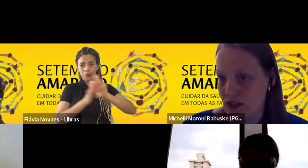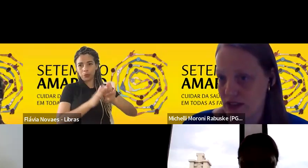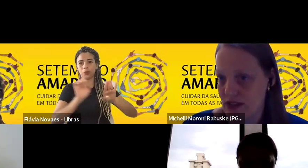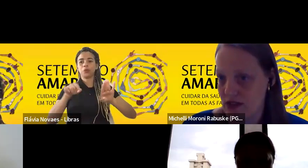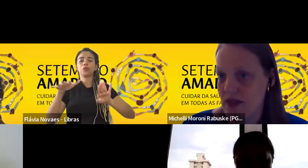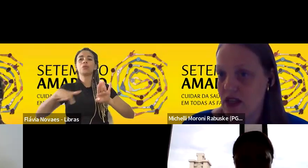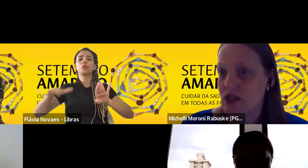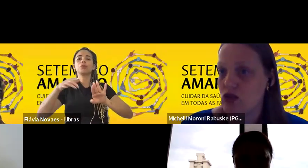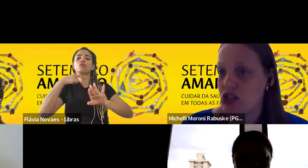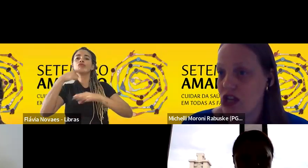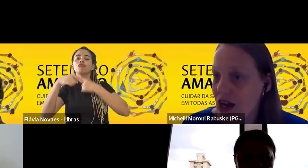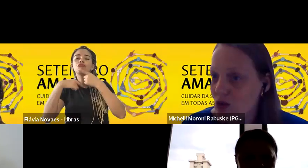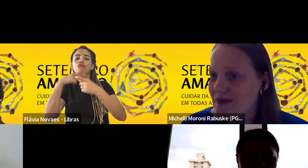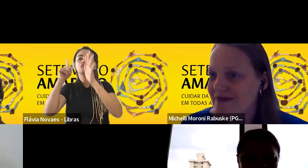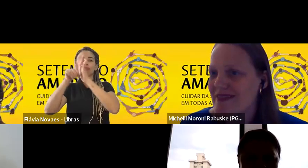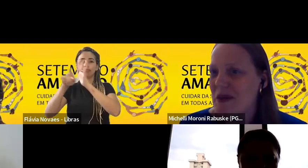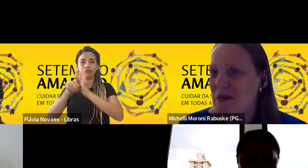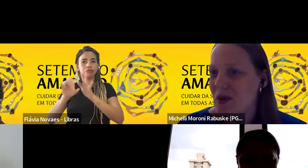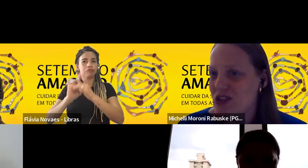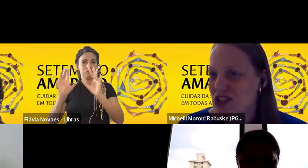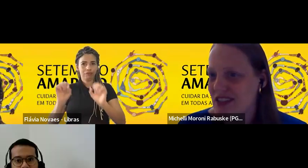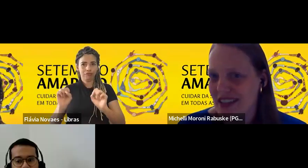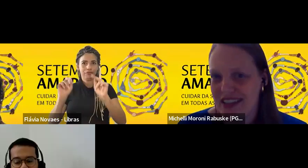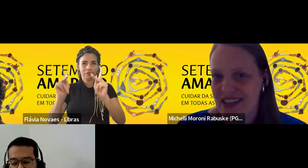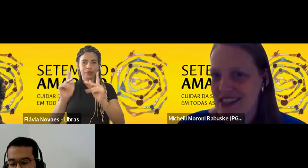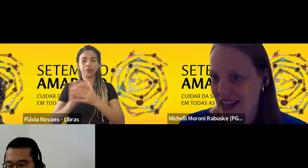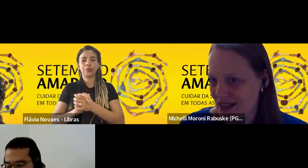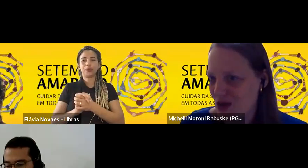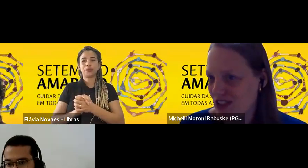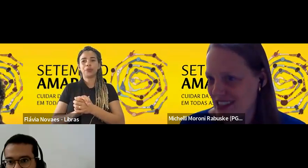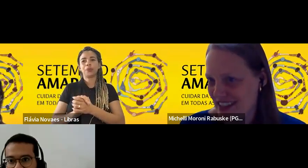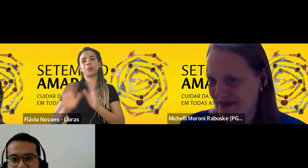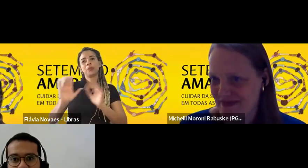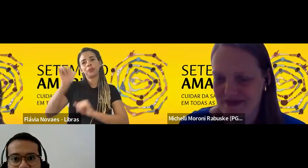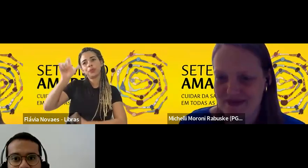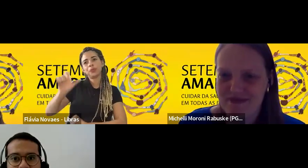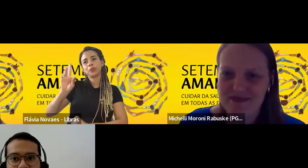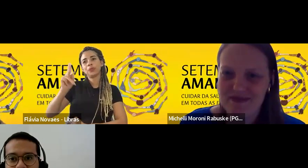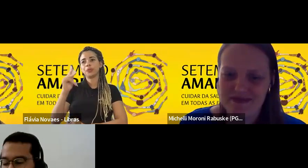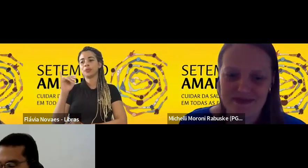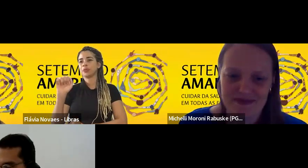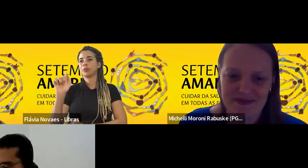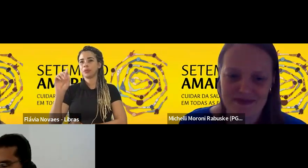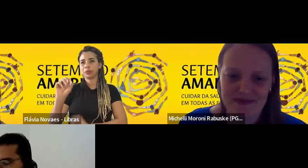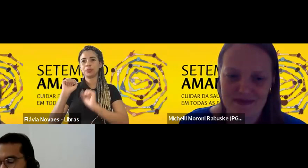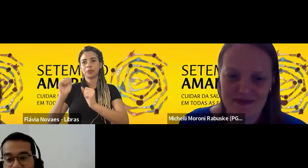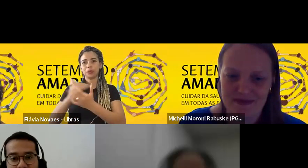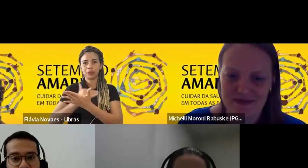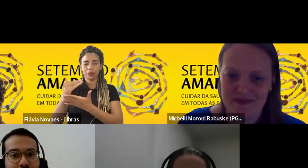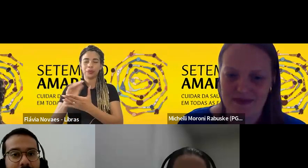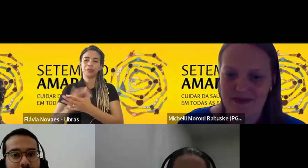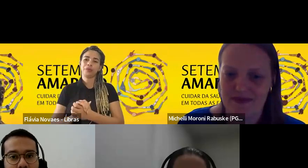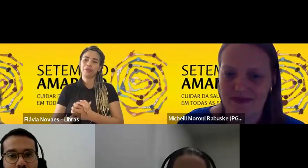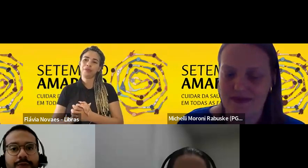espaço para as dúvidas. Doutor Tiago, pode iniciar quando quiser. Muito